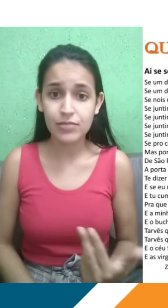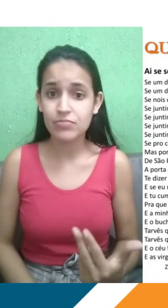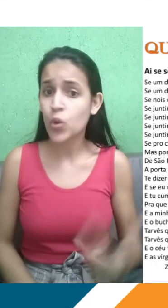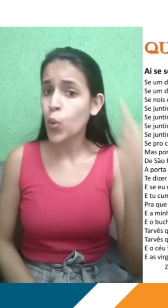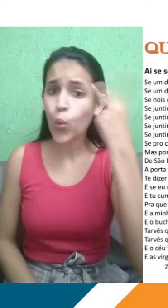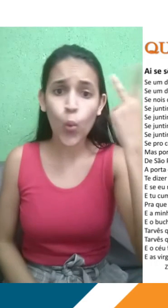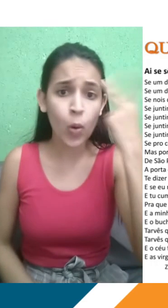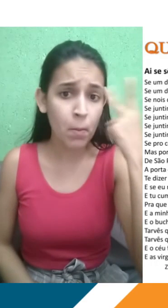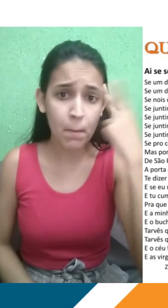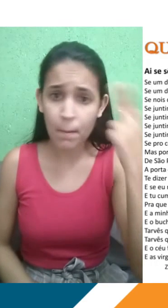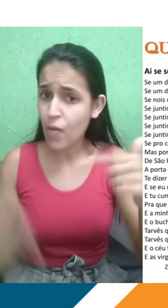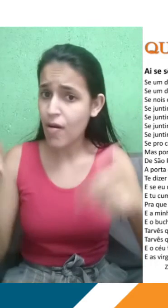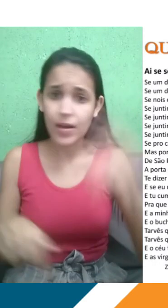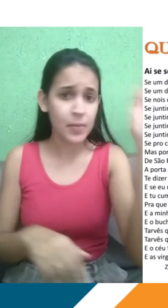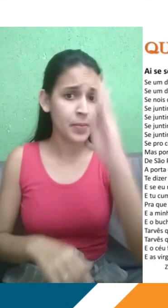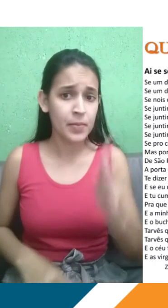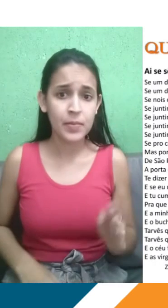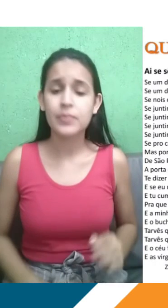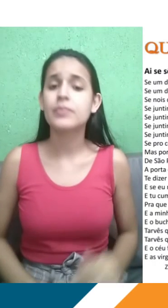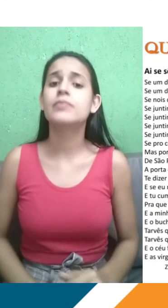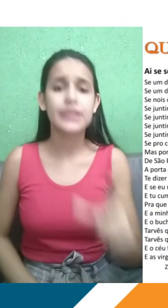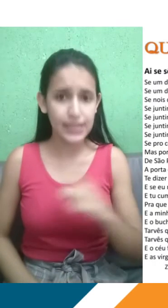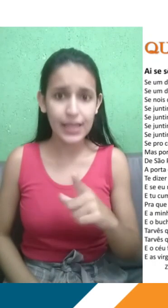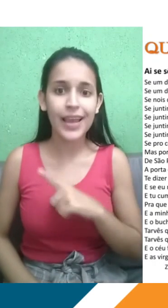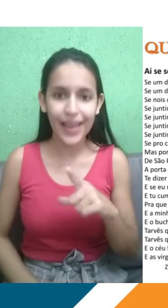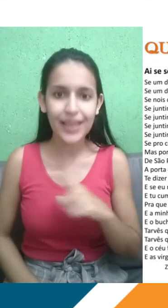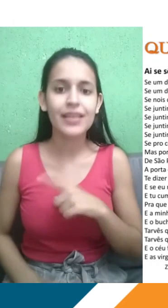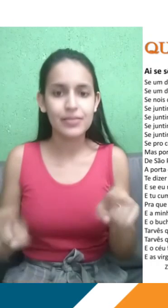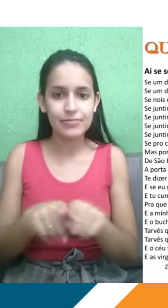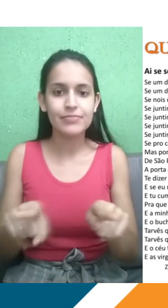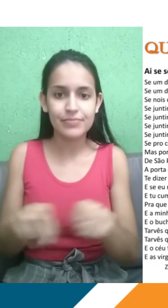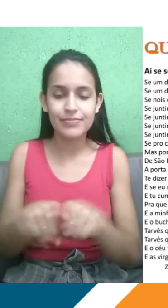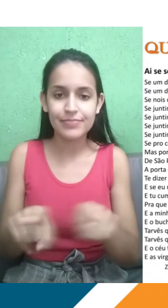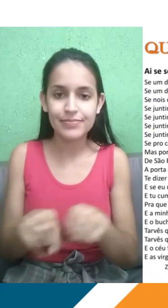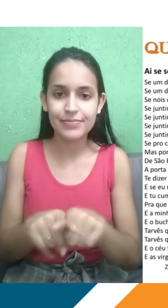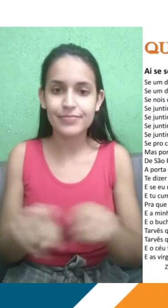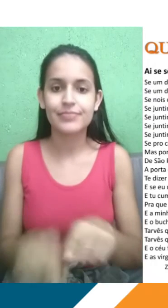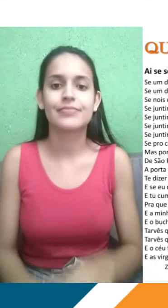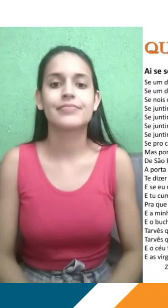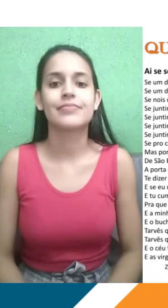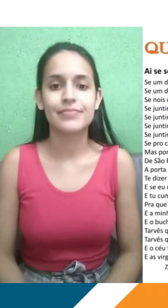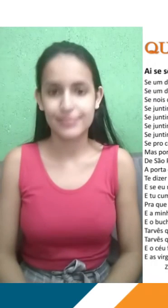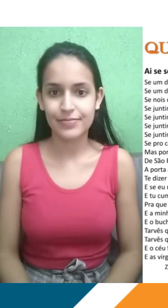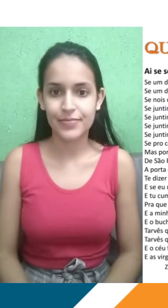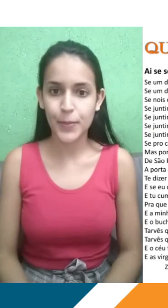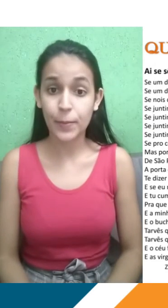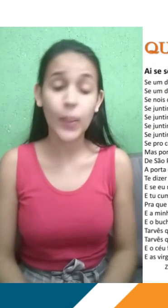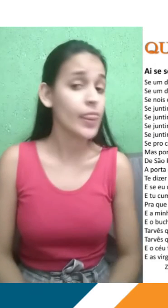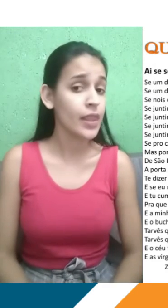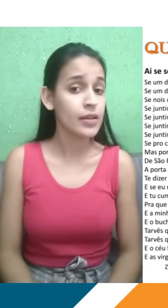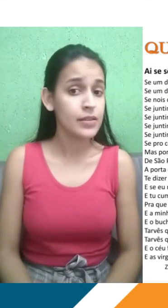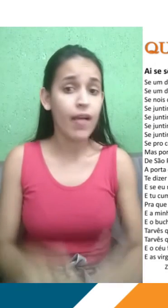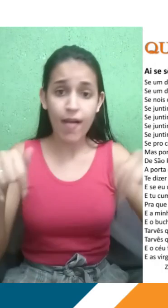pessoas cotidianamente e que por muitas vezes se afasta daquilo que é prescrito pela gramática tradicional.